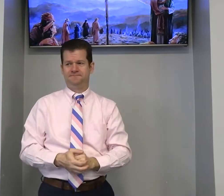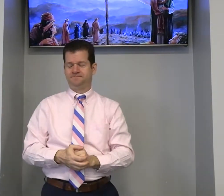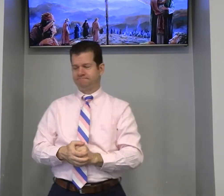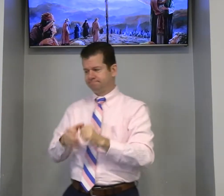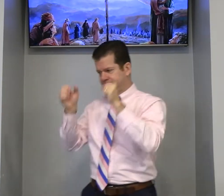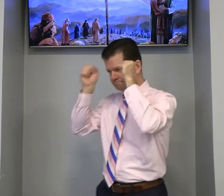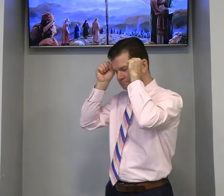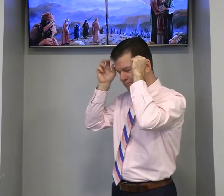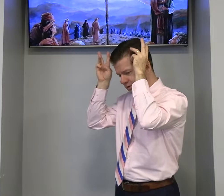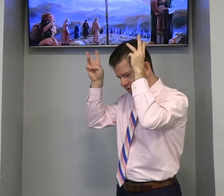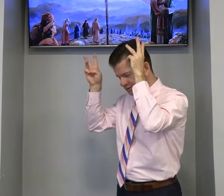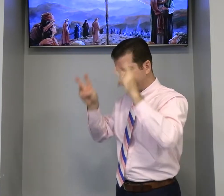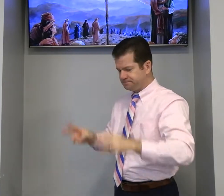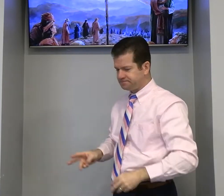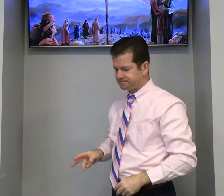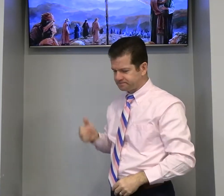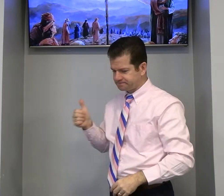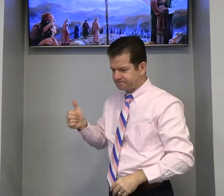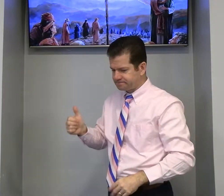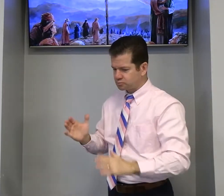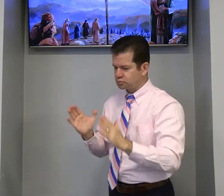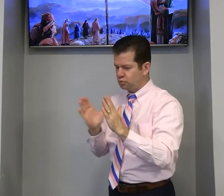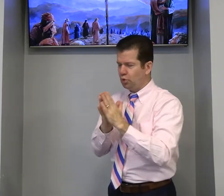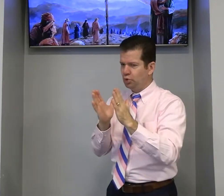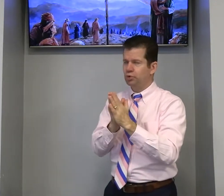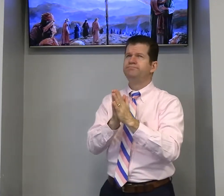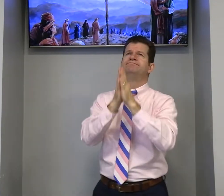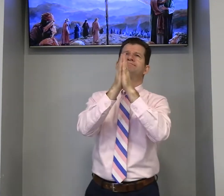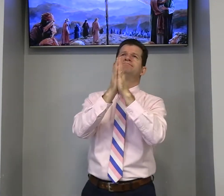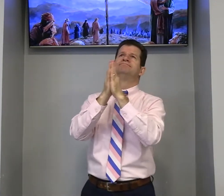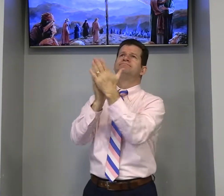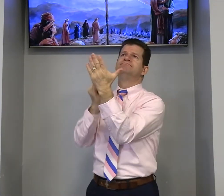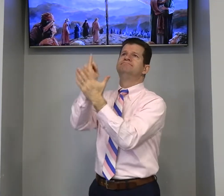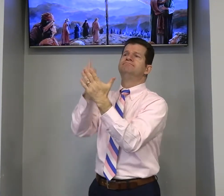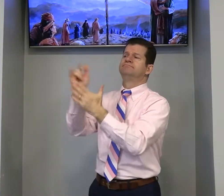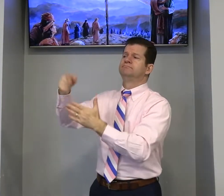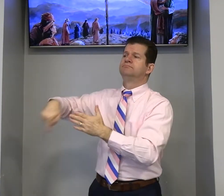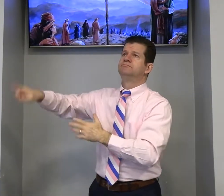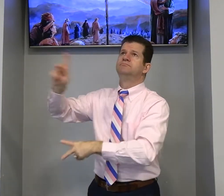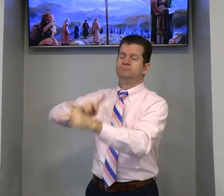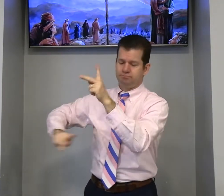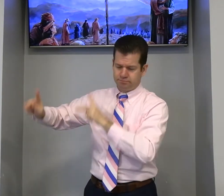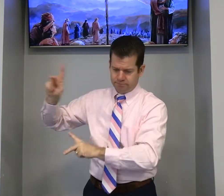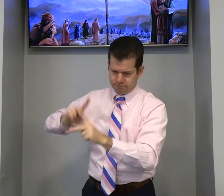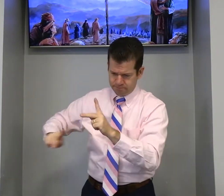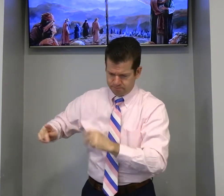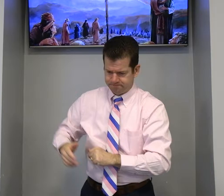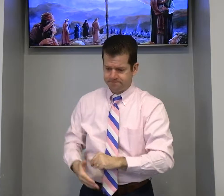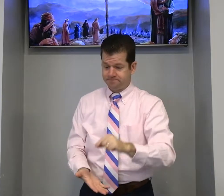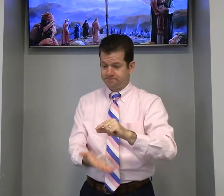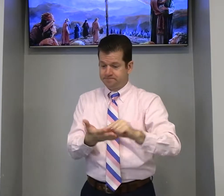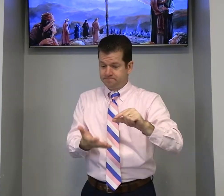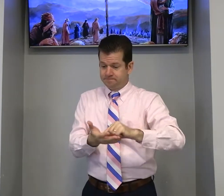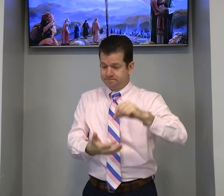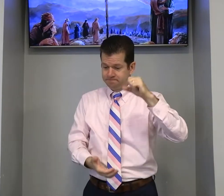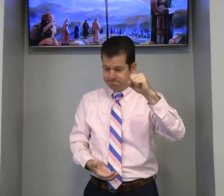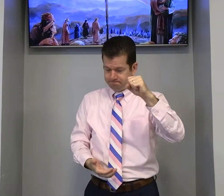essas cobras. E Moisés, tudo bem, ele foi interceder pelo esse